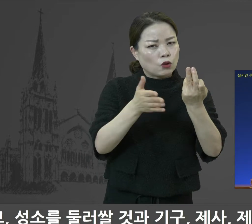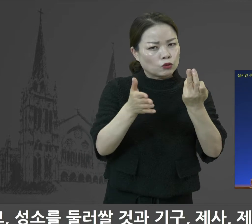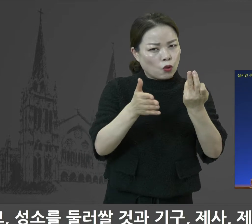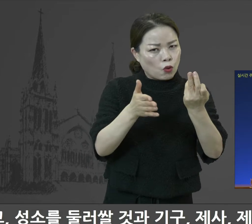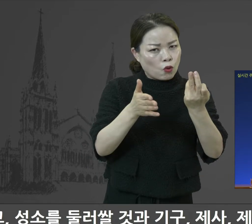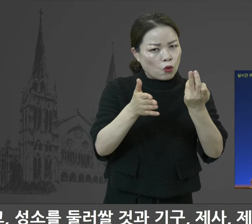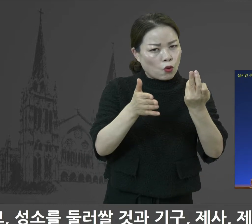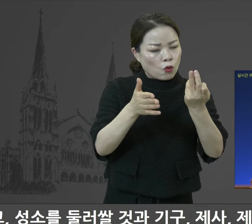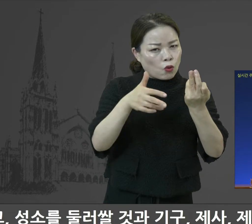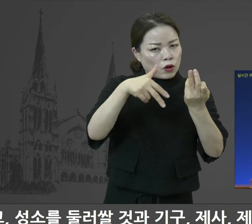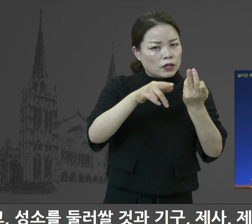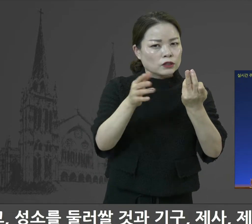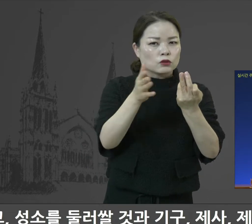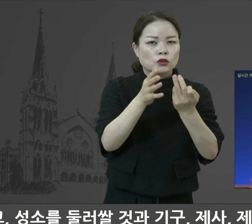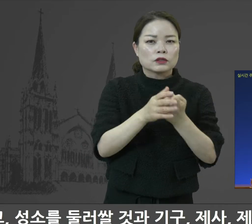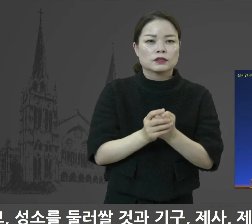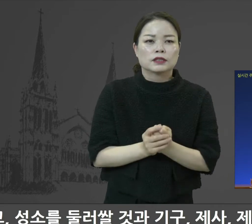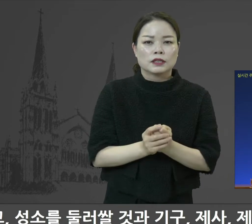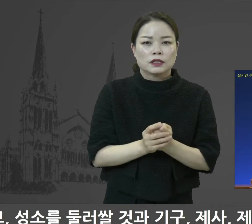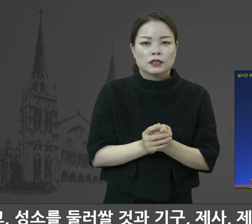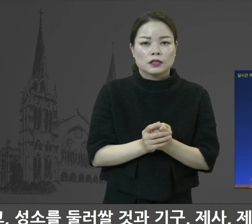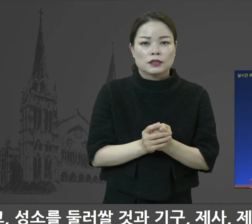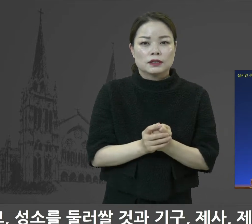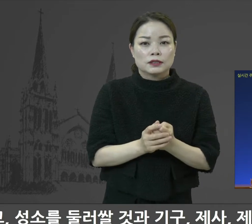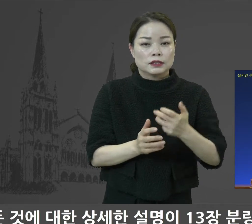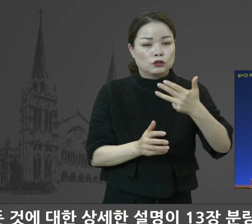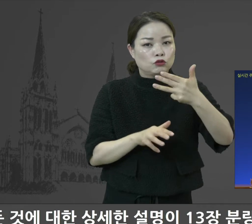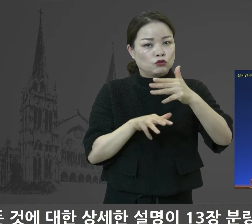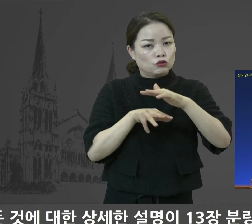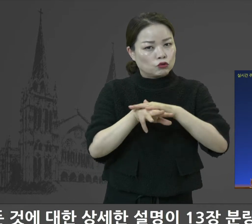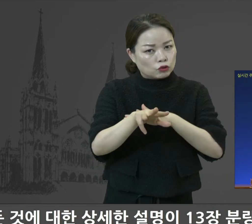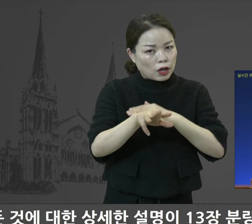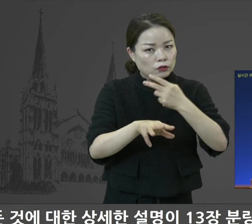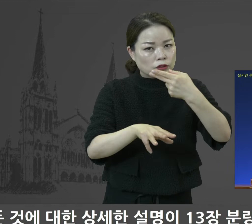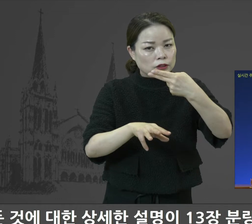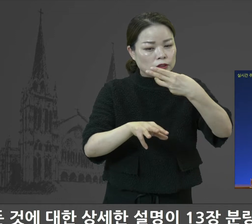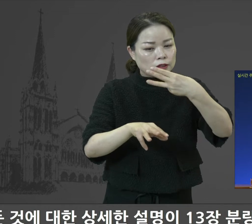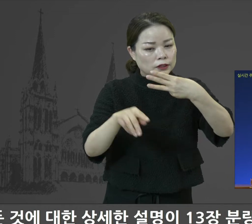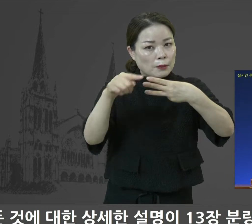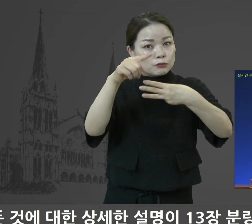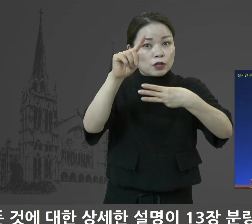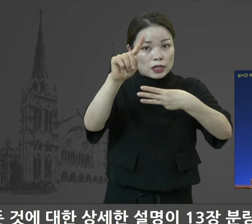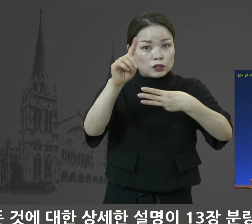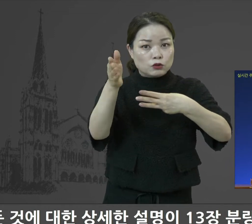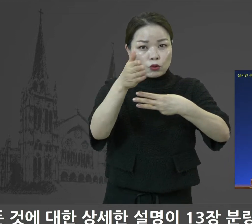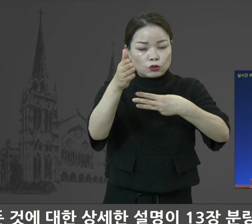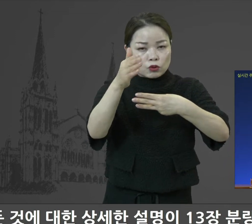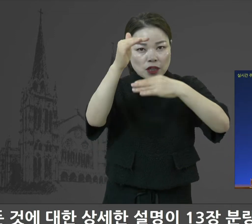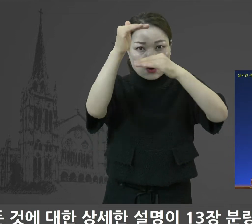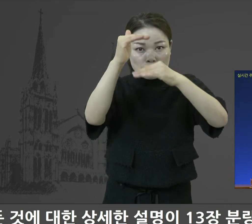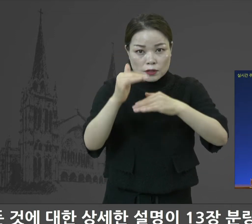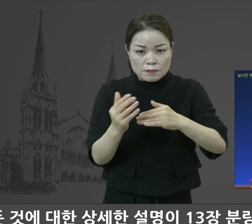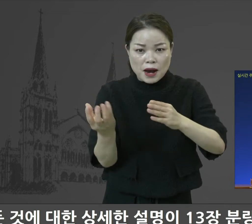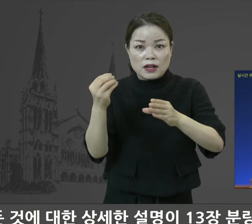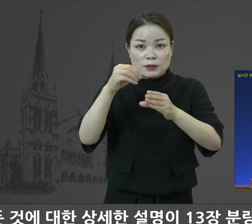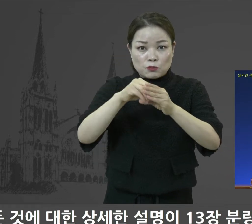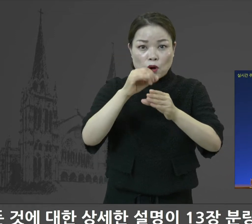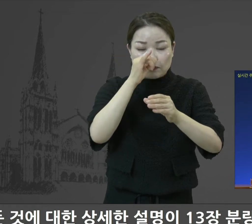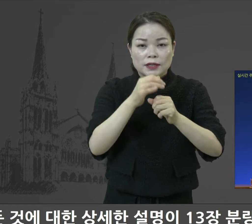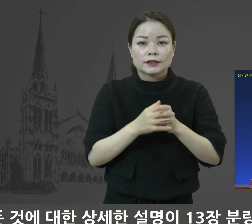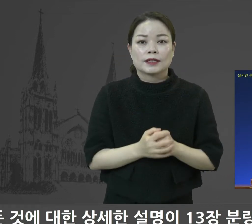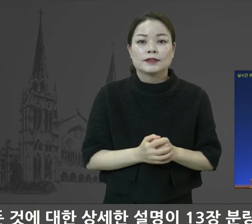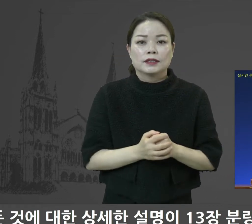1 가까이 돼요. 여러분 지난 한 주간 동안 이 성실히 출애굽기를 읽으시면서 조금 힘드셨을 분